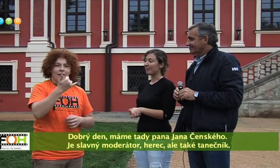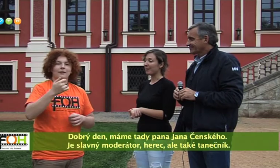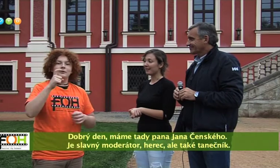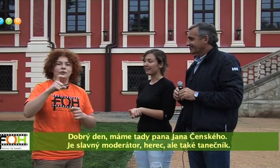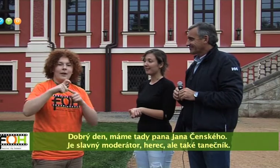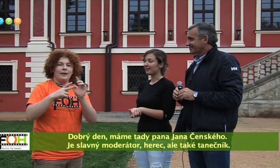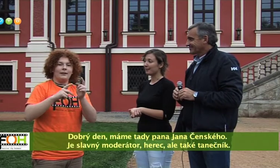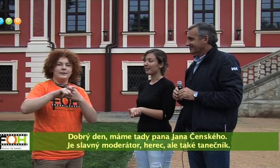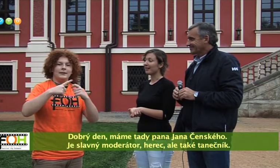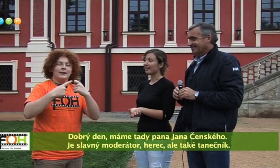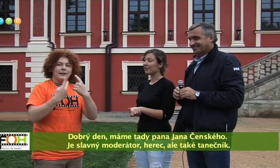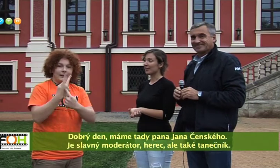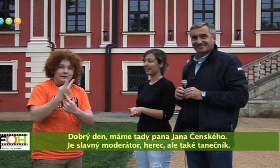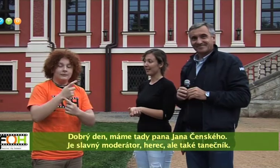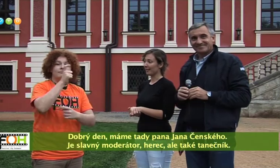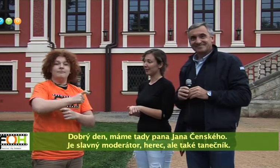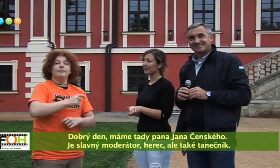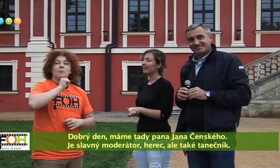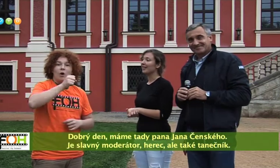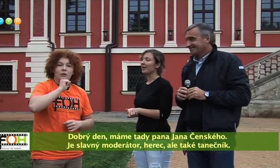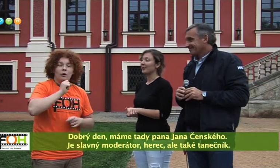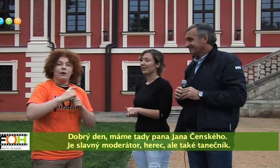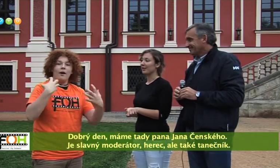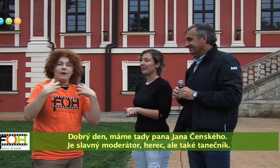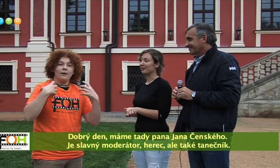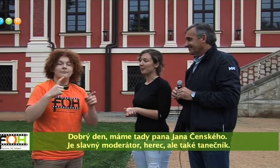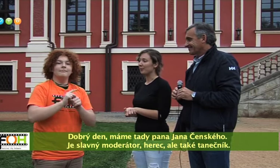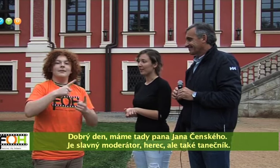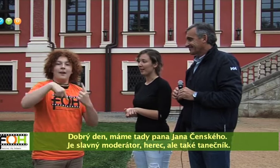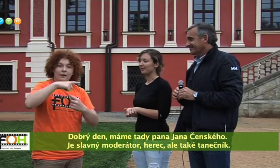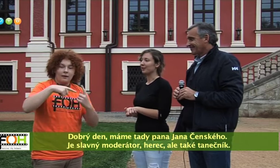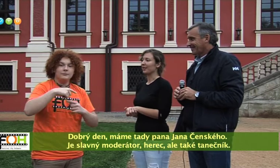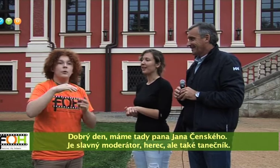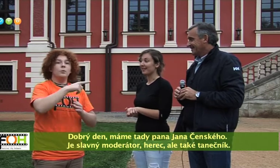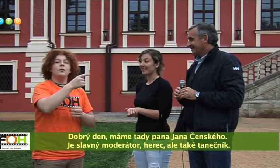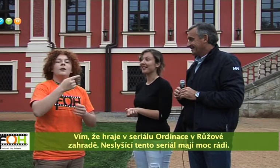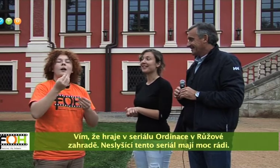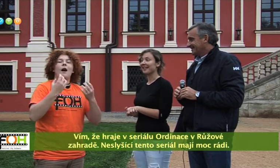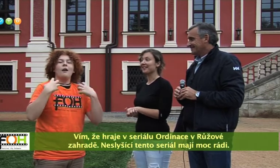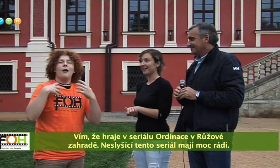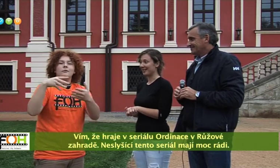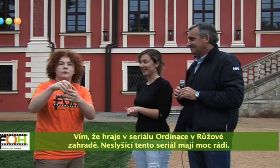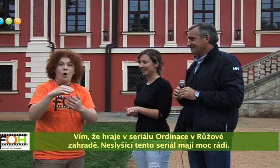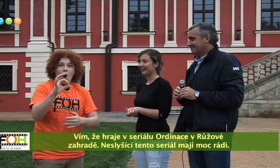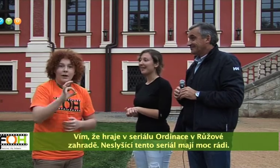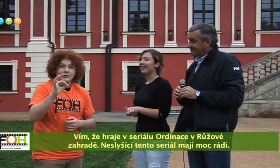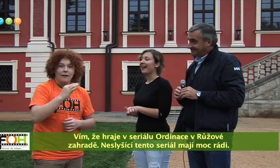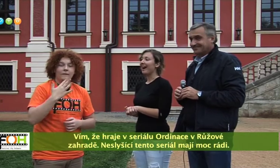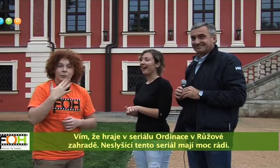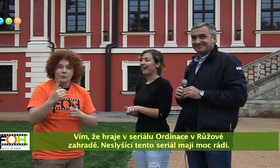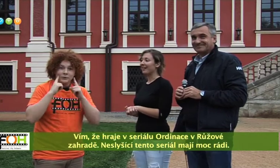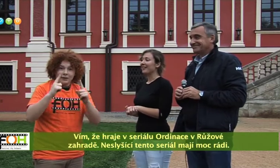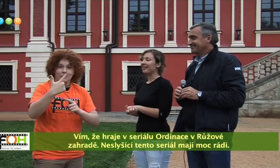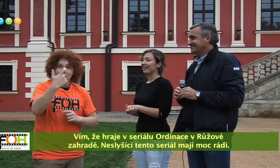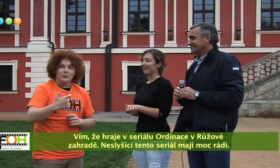Dobrý den, máme tady pana Jana Čenského. On je slavný moderátor, herec, ale také tanečník.